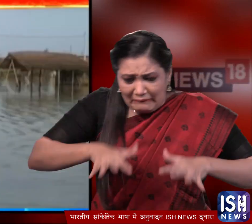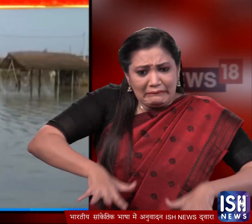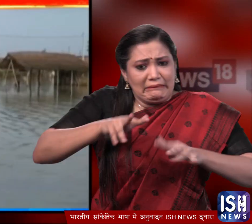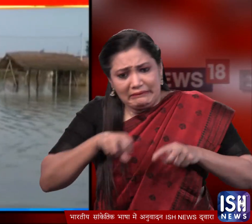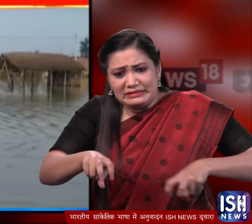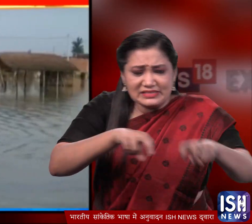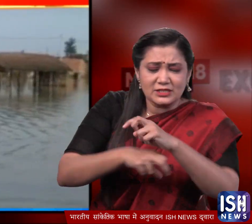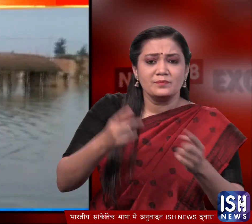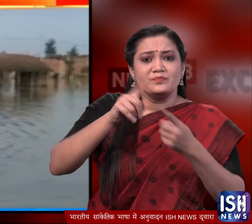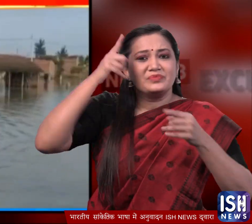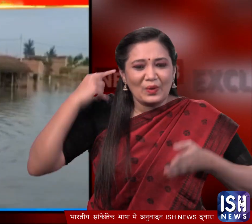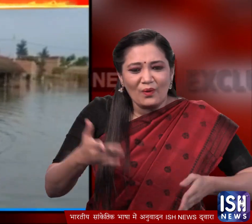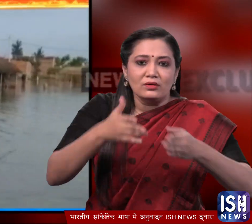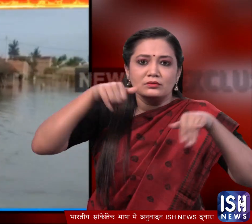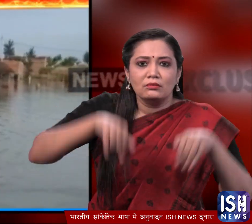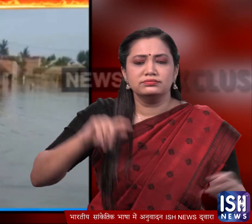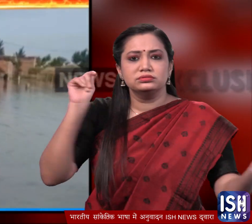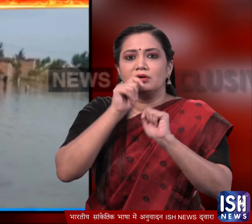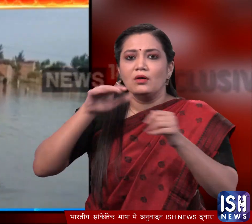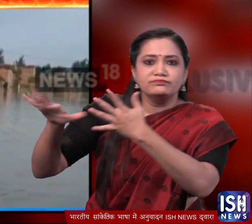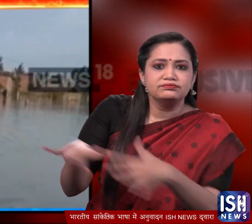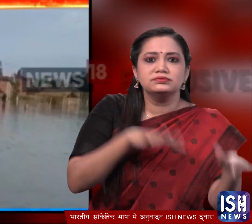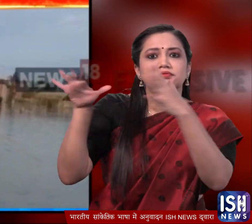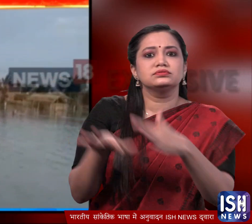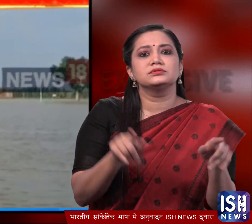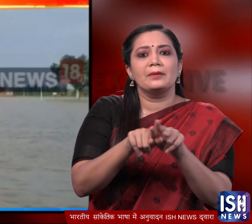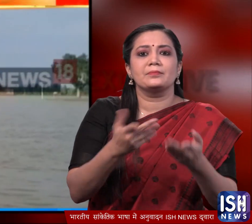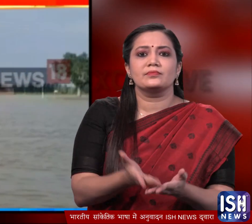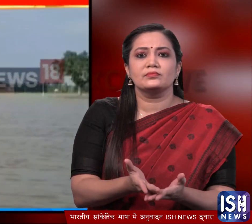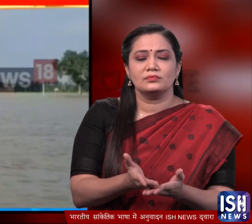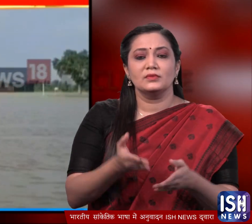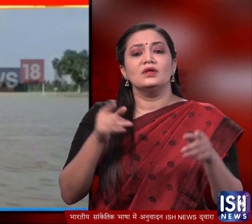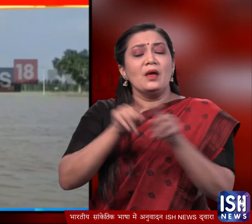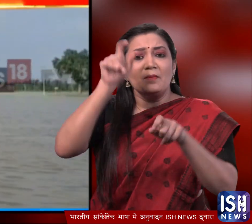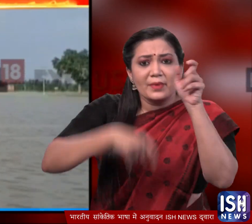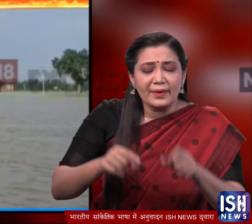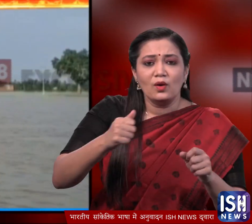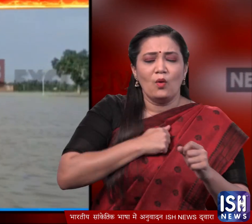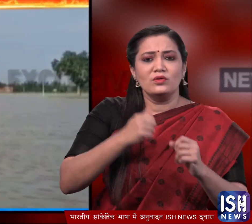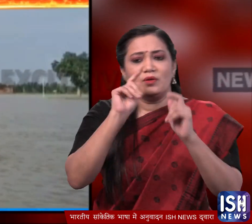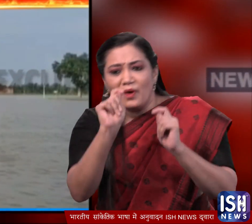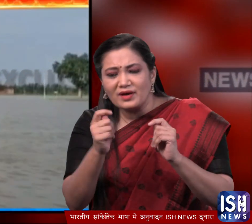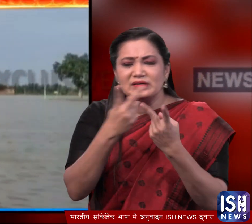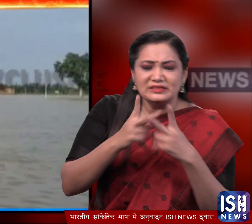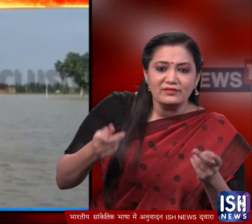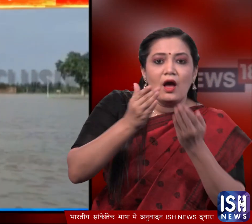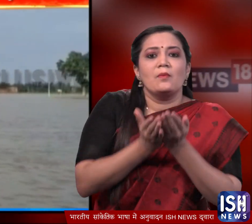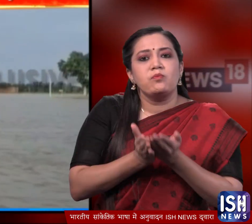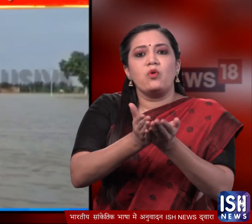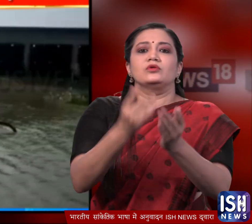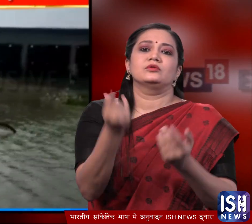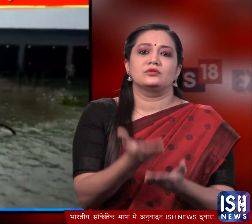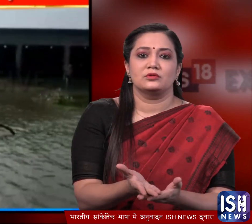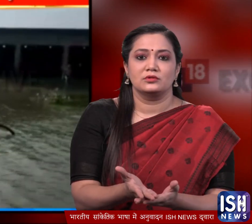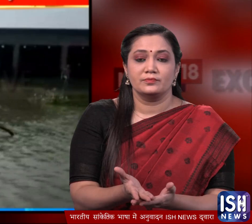हो गए। जहां कभी सड़कें होती थीं, वहां अब दरिया जैसा मंजर दिखाई दे रहा है। आलम यह है कि लोगों को अपना काम करने के लिए नाव का ही सहारा